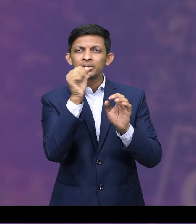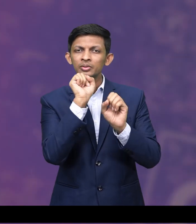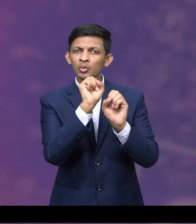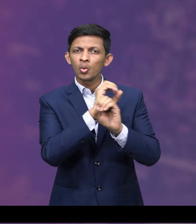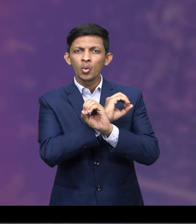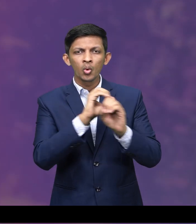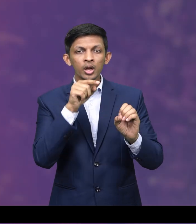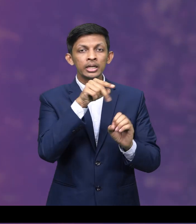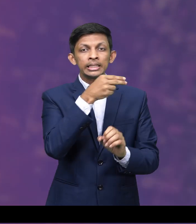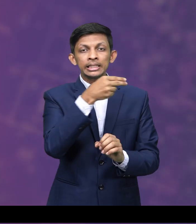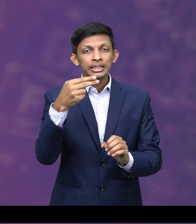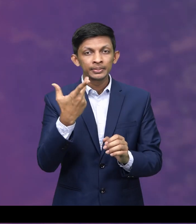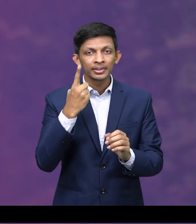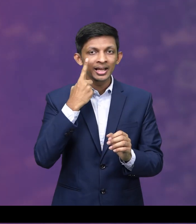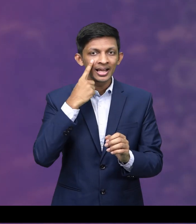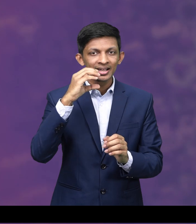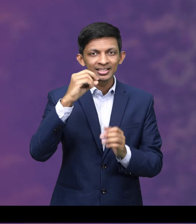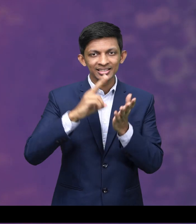శక్తిని అయనీకరణ శక్తి అంటారు.